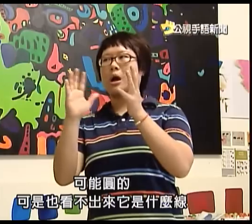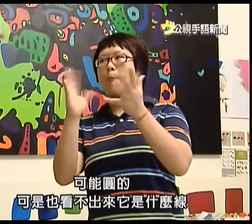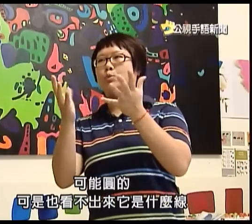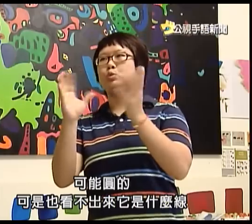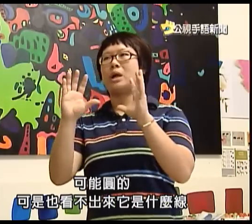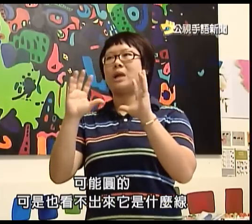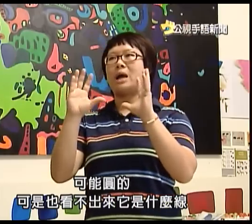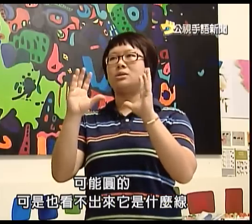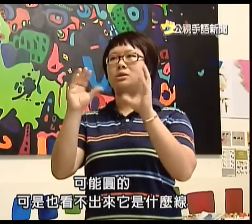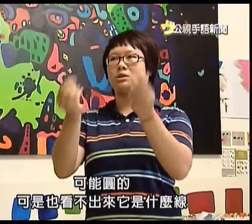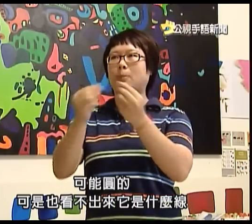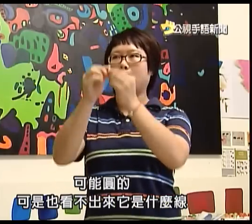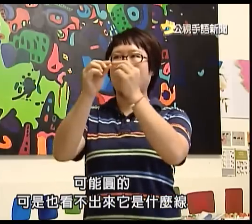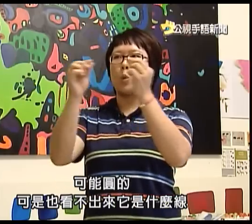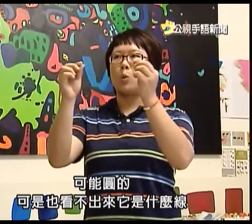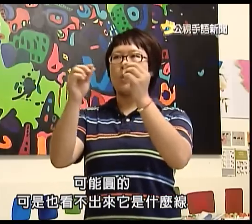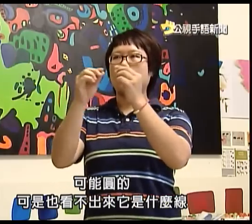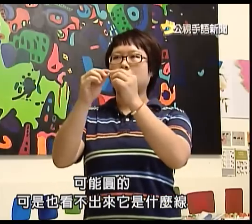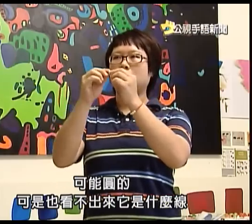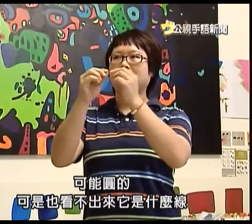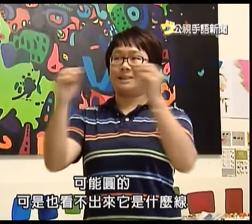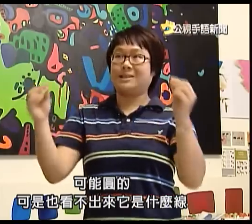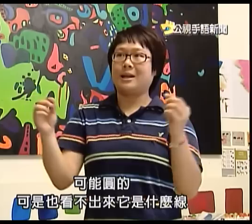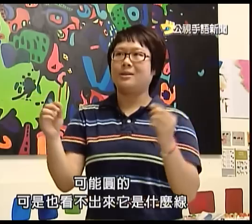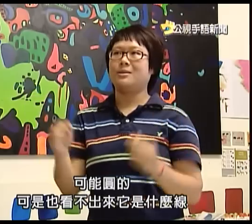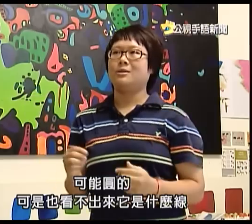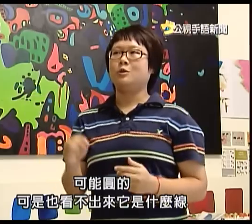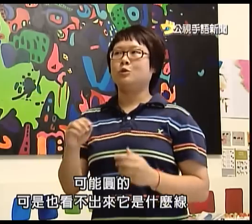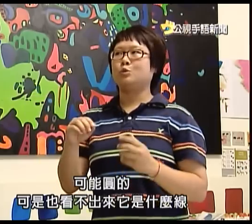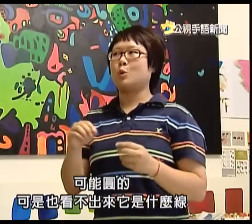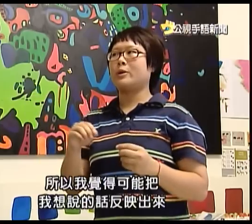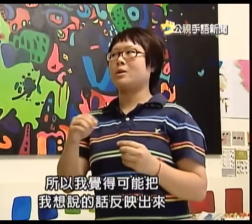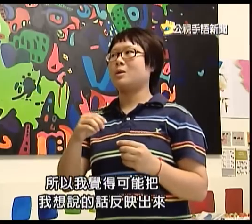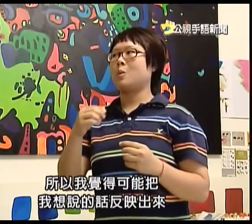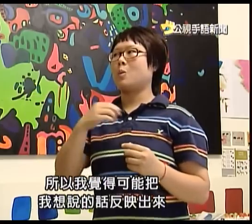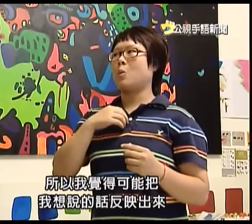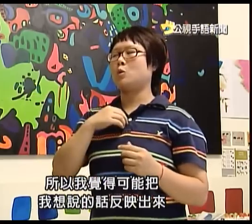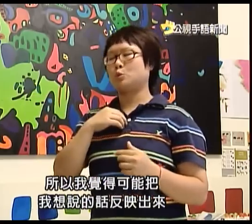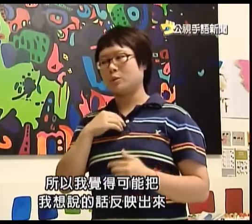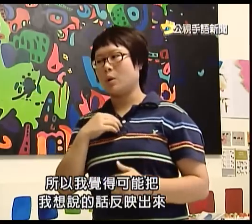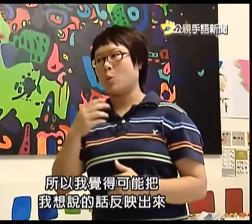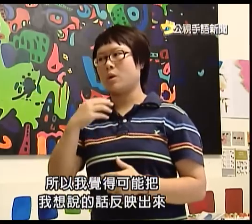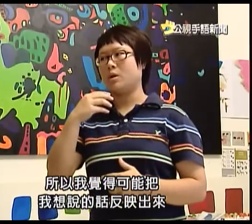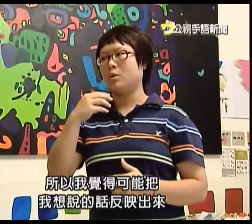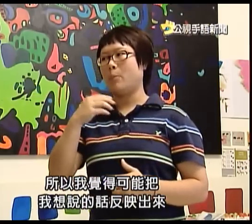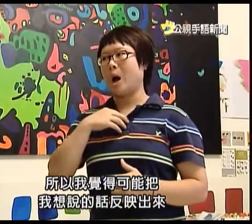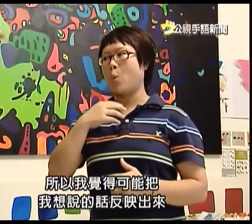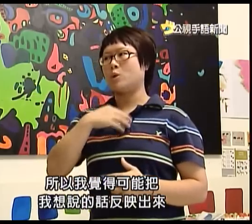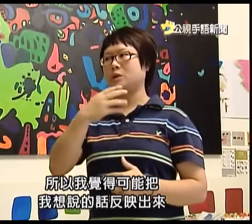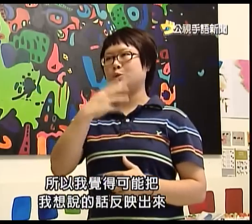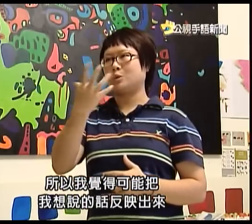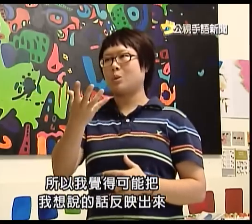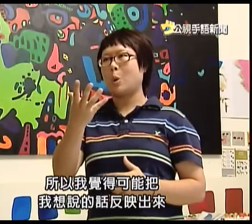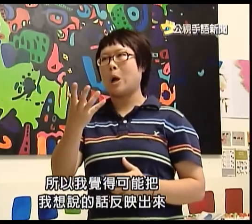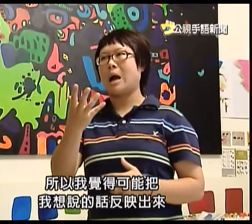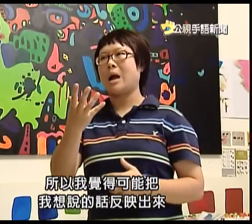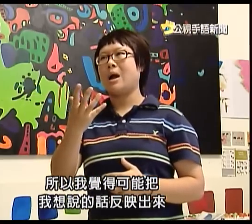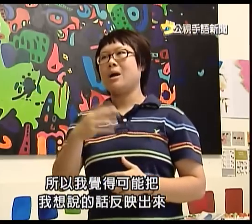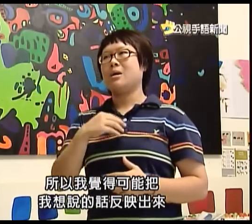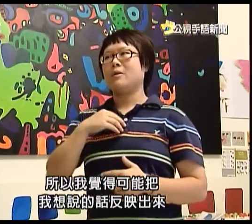不出来它是什么线，所以我觉得我可能把我想说的话翻